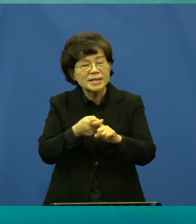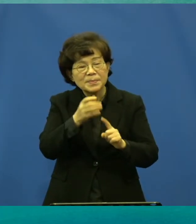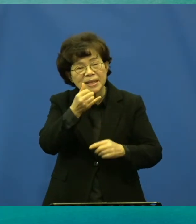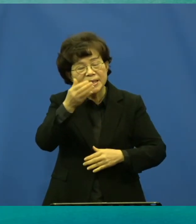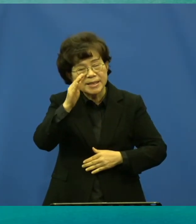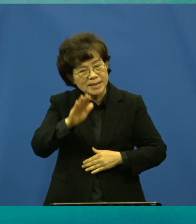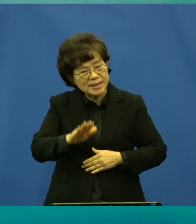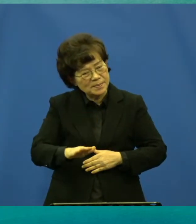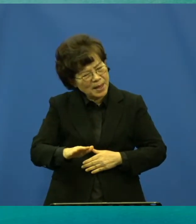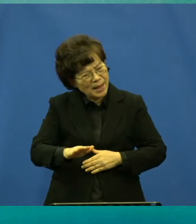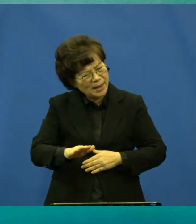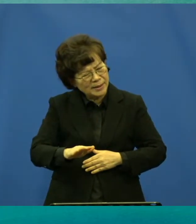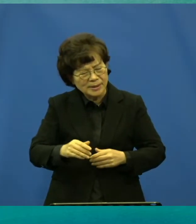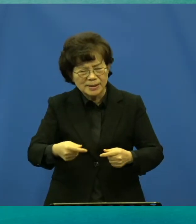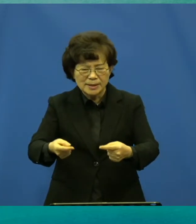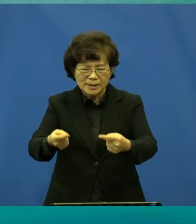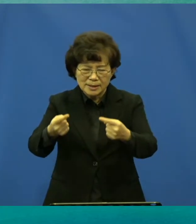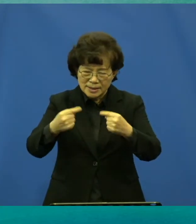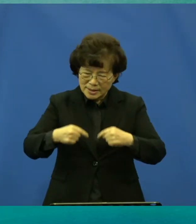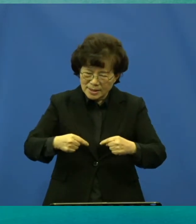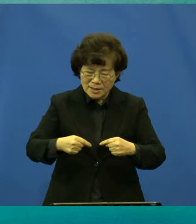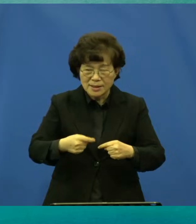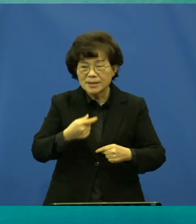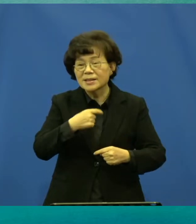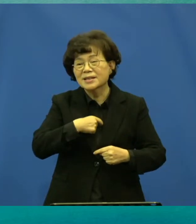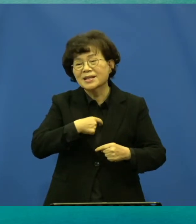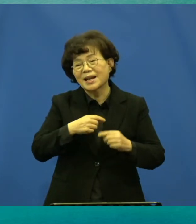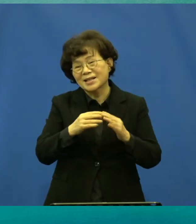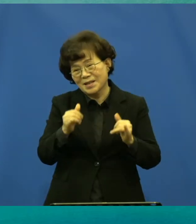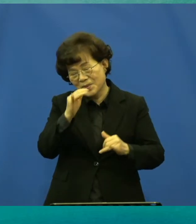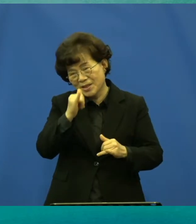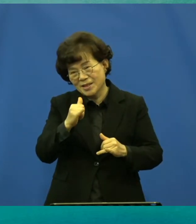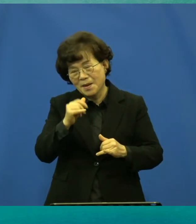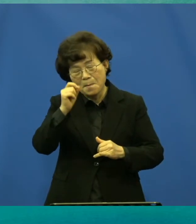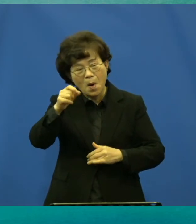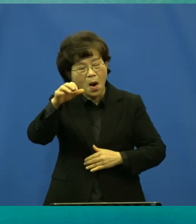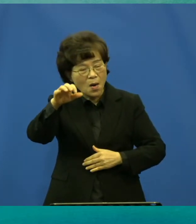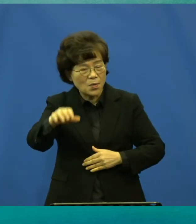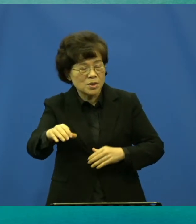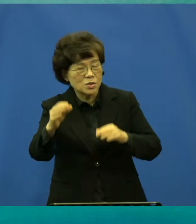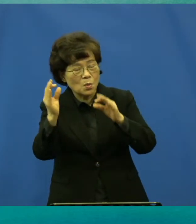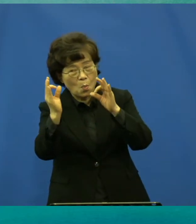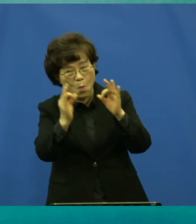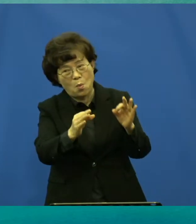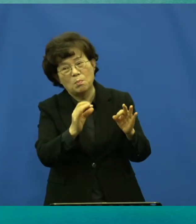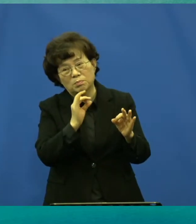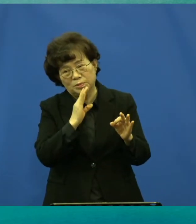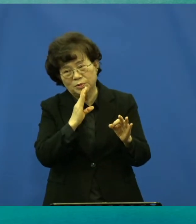흥미까지는 아니에요. 멀리서 보고만 지냅니다.